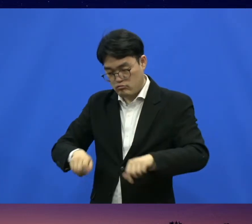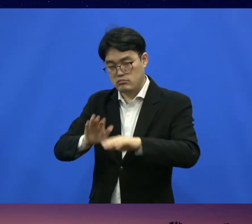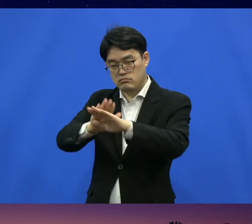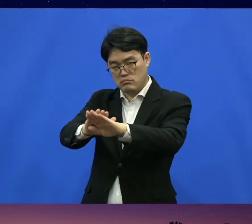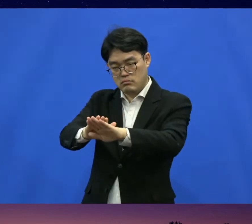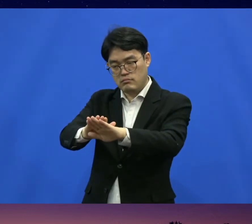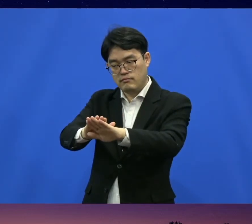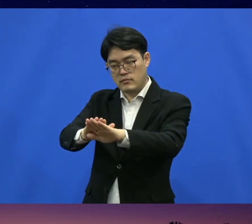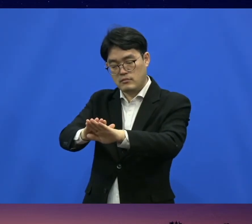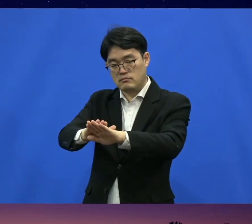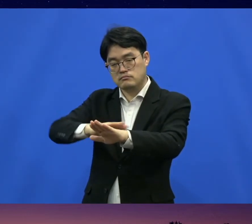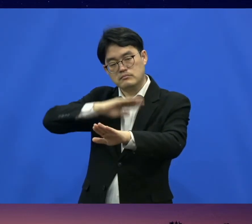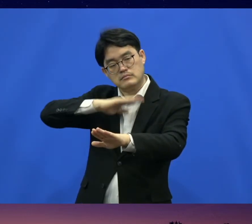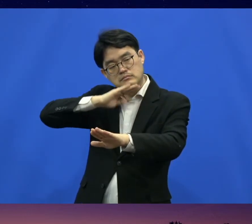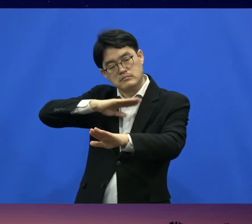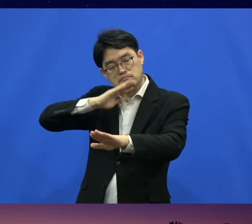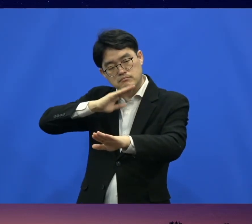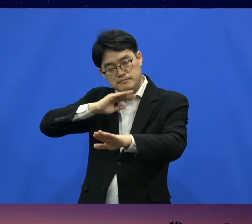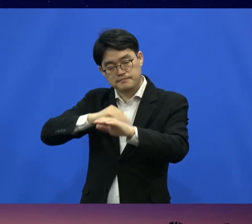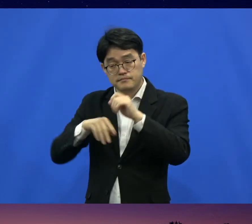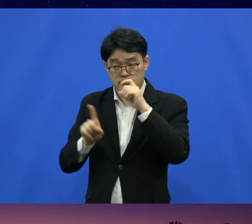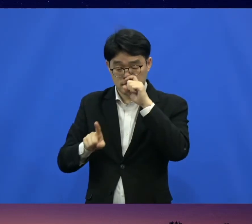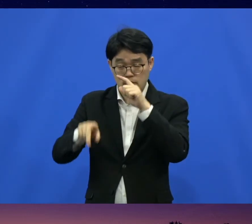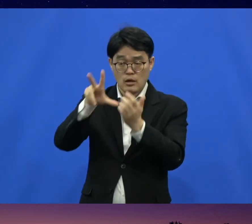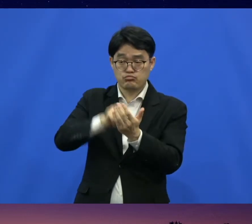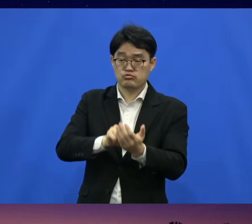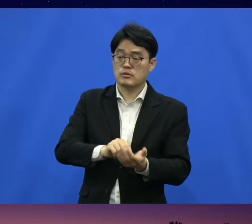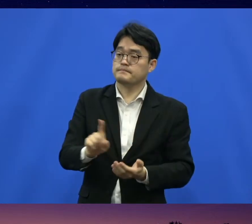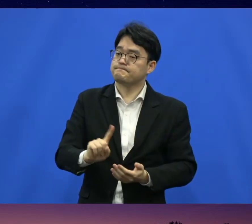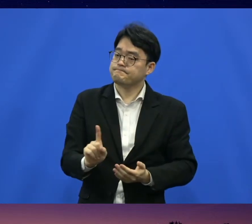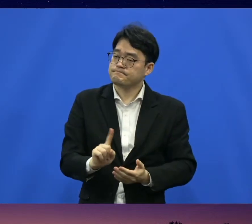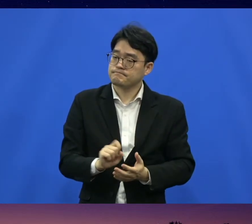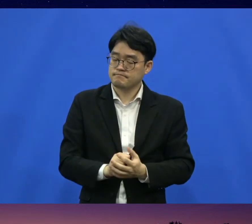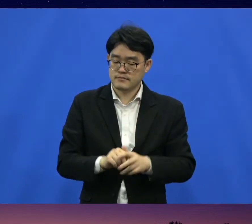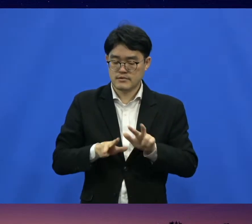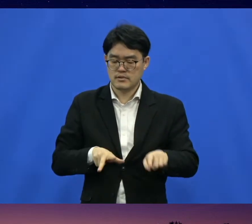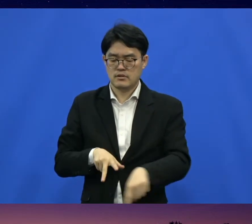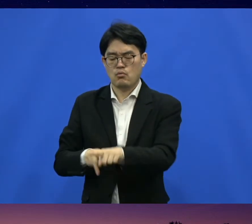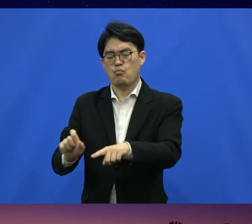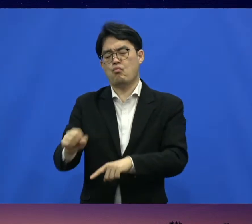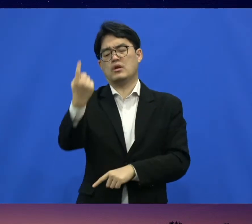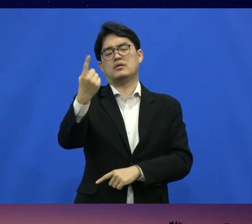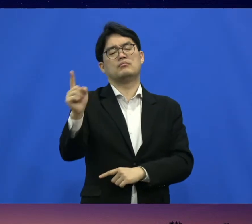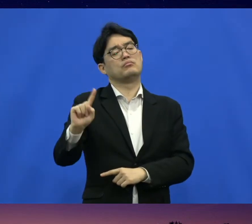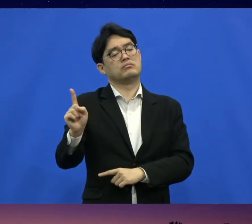했습니다. 자, 문제는 어디에 있었는가? 이 원인을 알아야 돼요. 원인을 알아야 돼요.